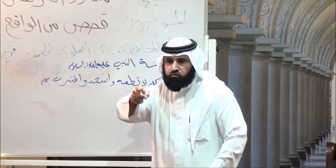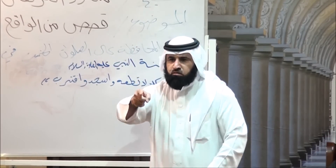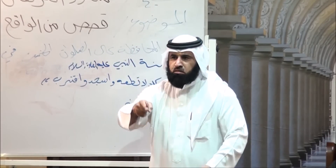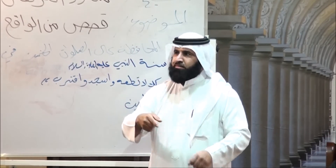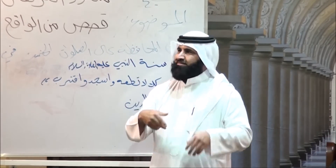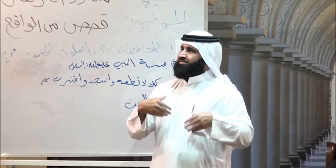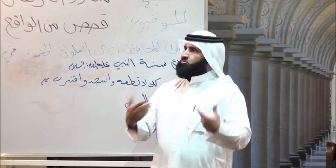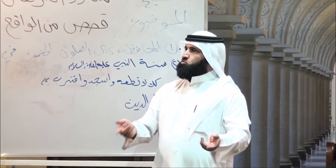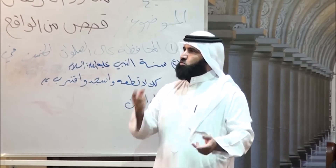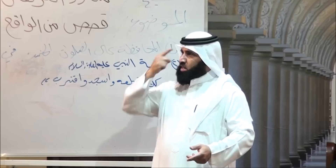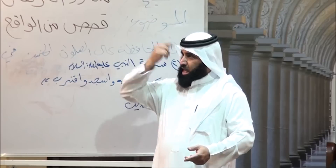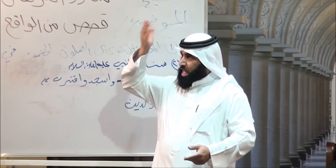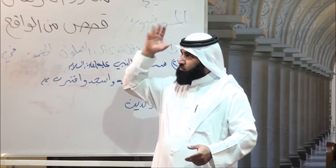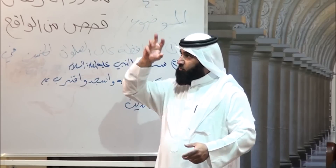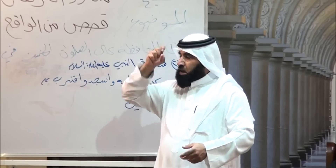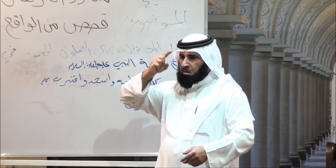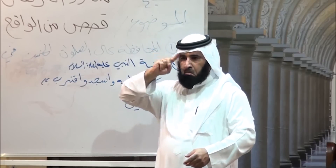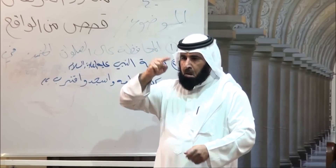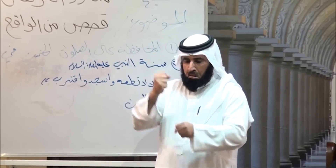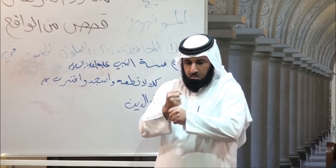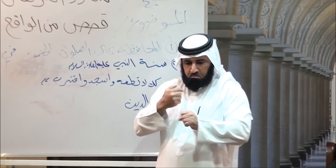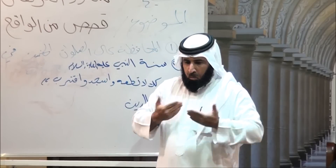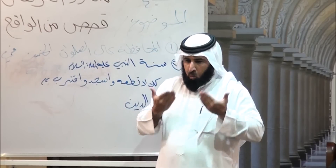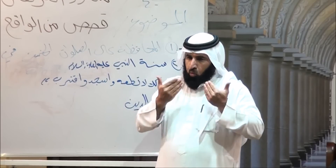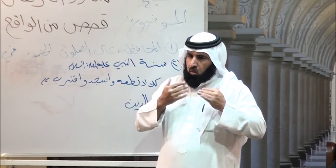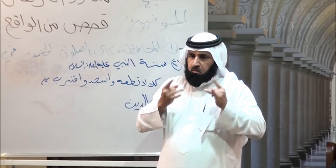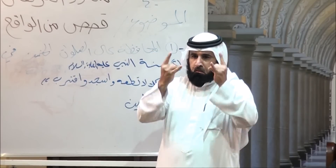قلت: وماذا صنعت؟